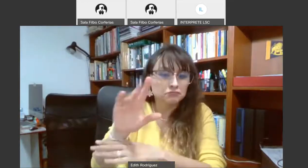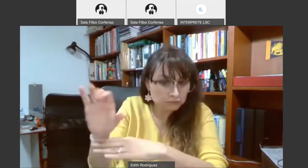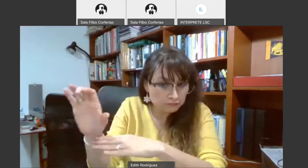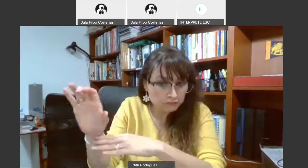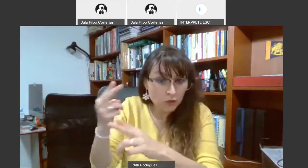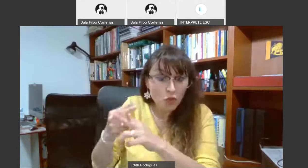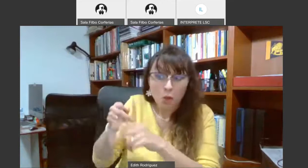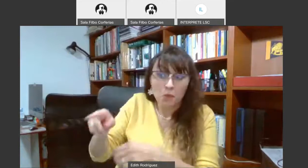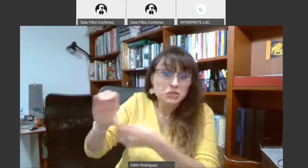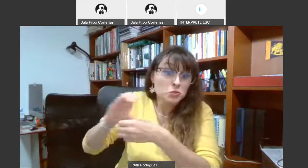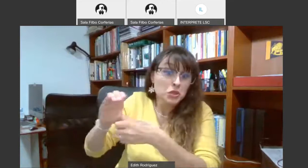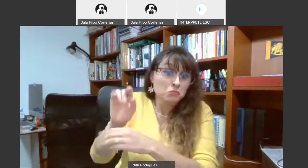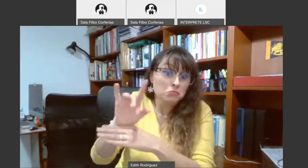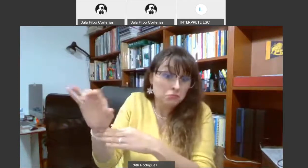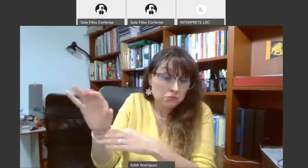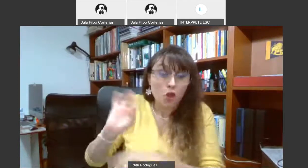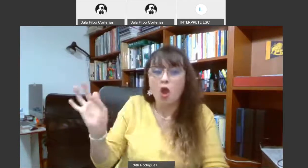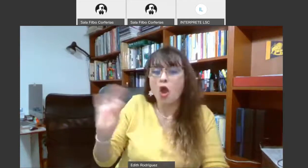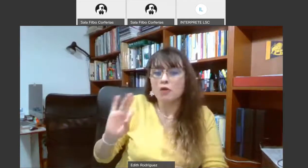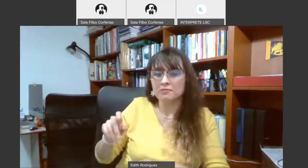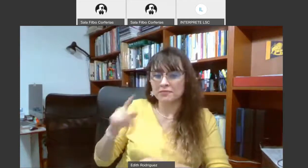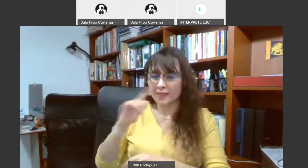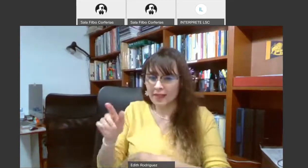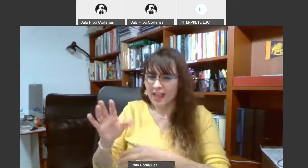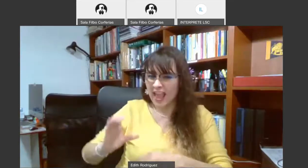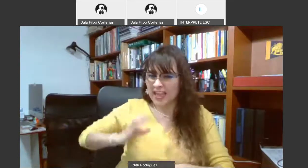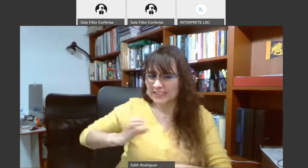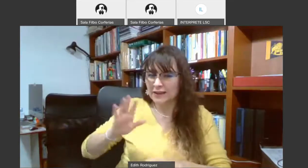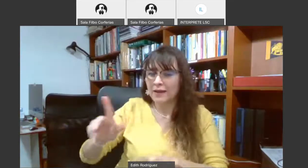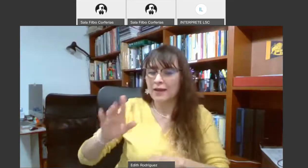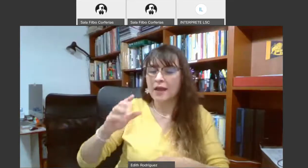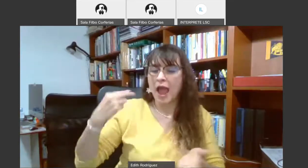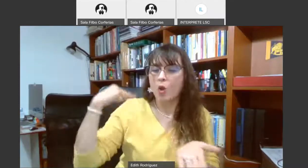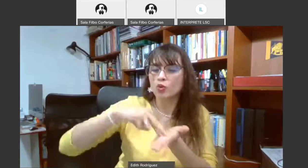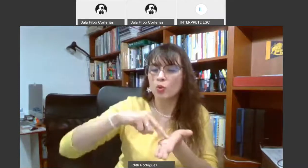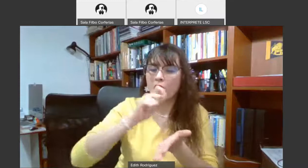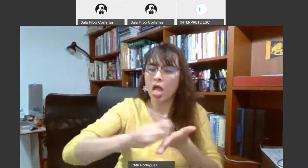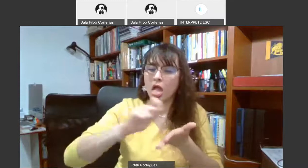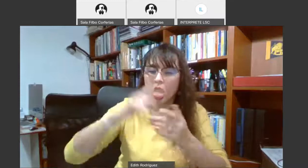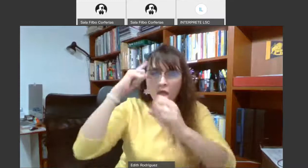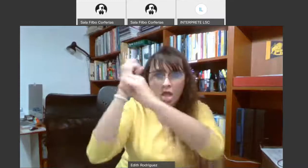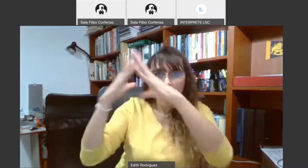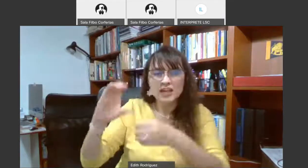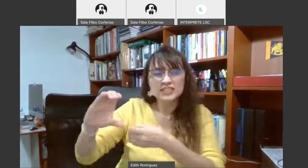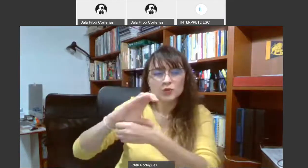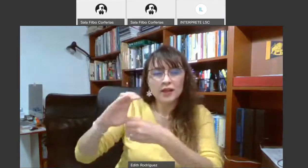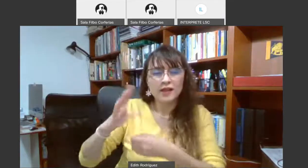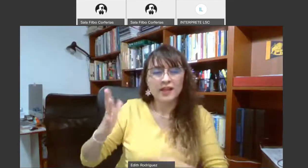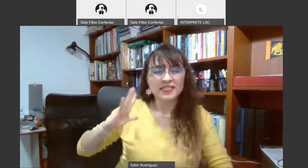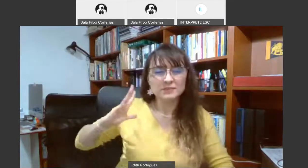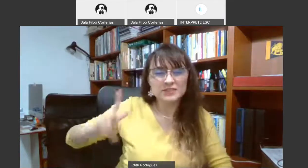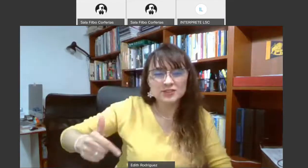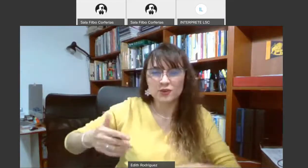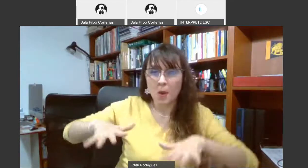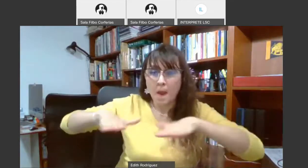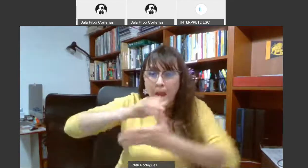entonces realmente no, digamos, si no existiera, se deletrea o dependiendo